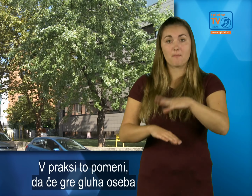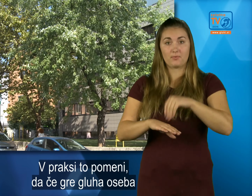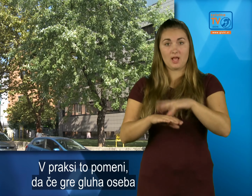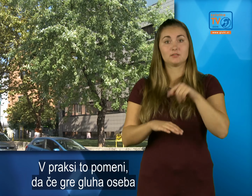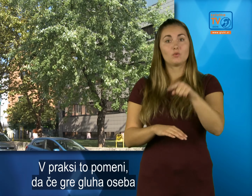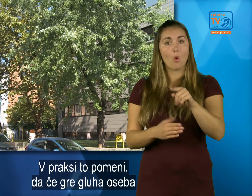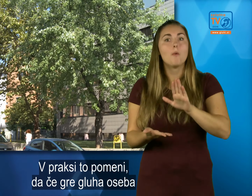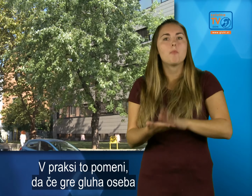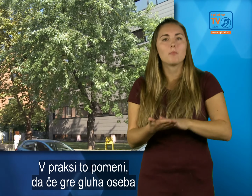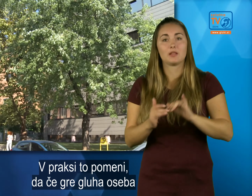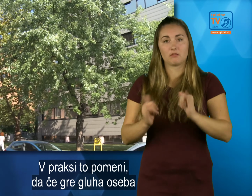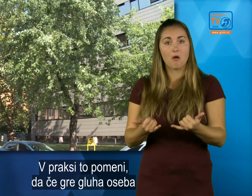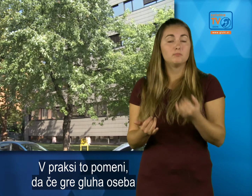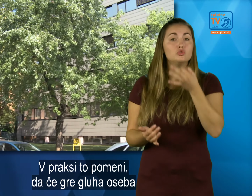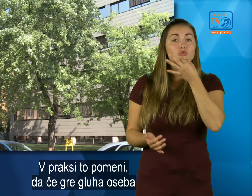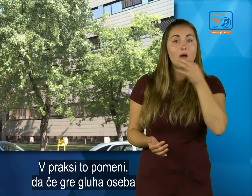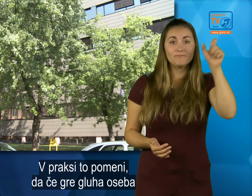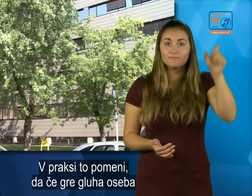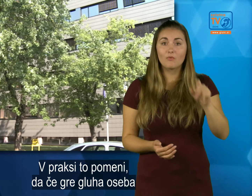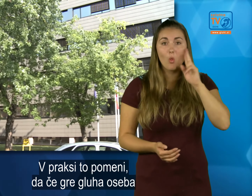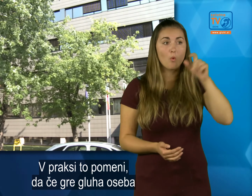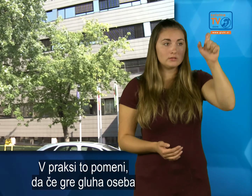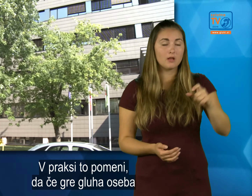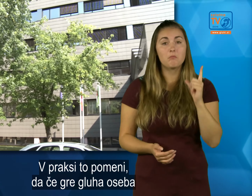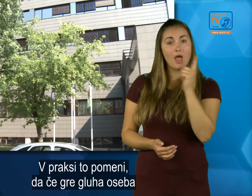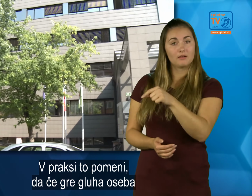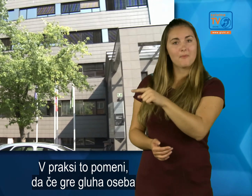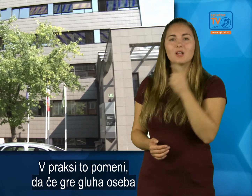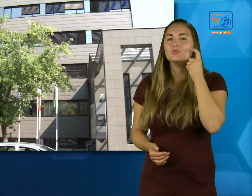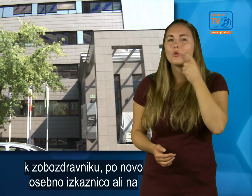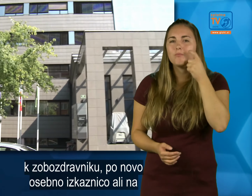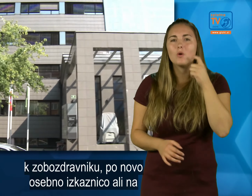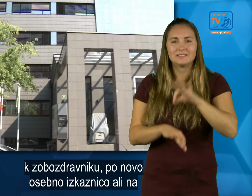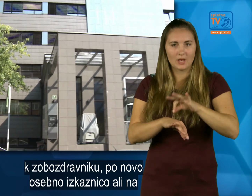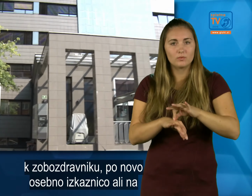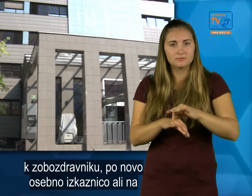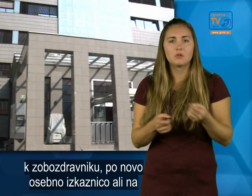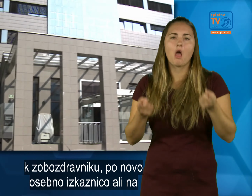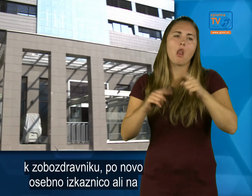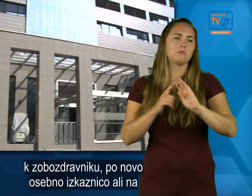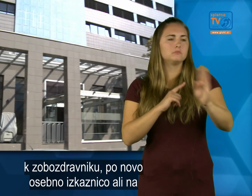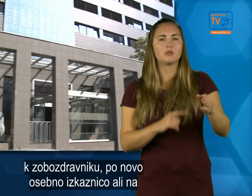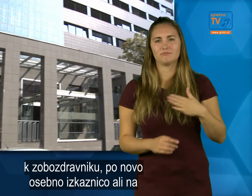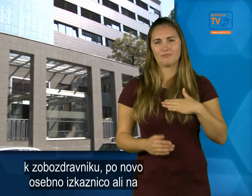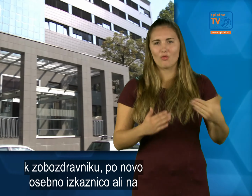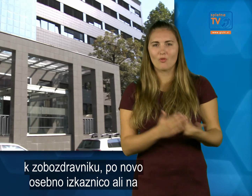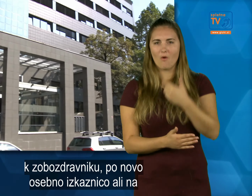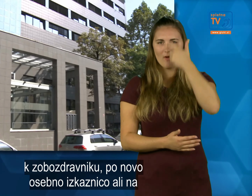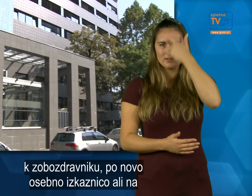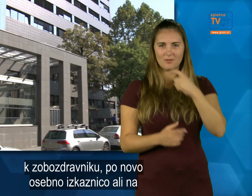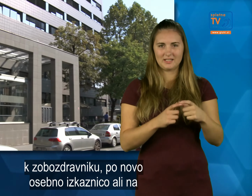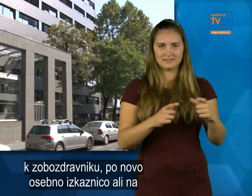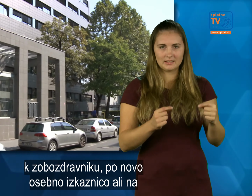V praksi to pomeni, da če gre gluha oseba k zobozdravniku, po novo osebno izkaznico ali na roditeljski